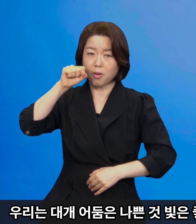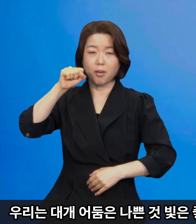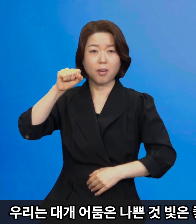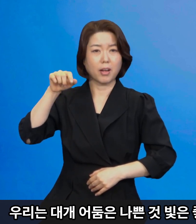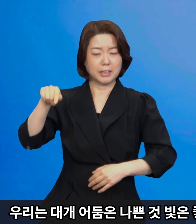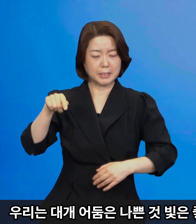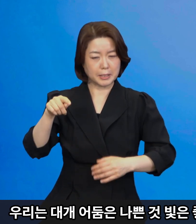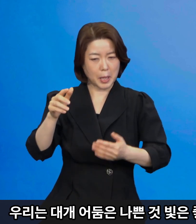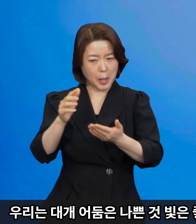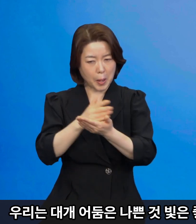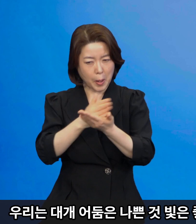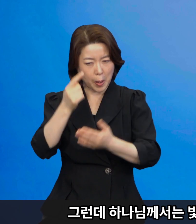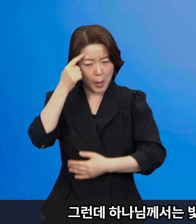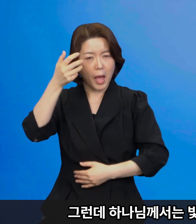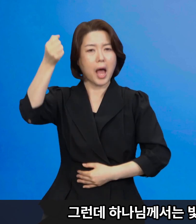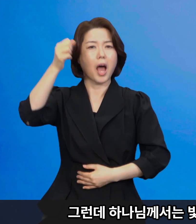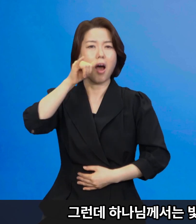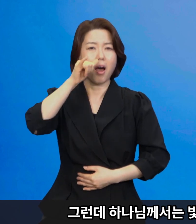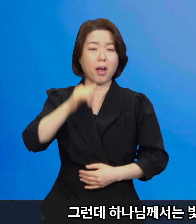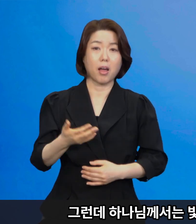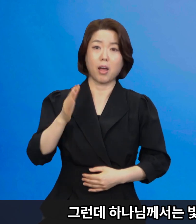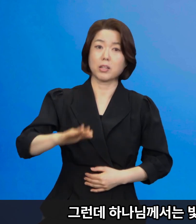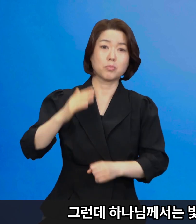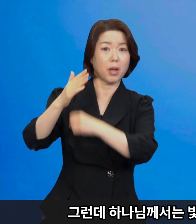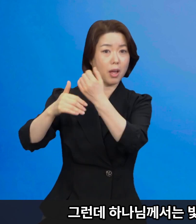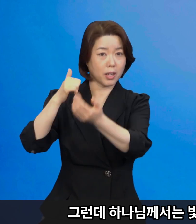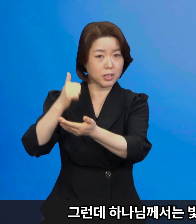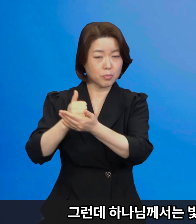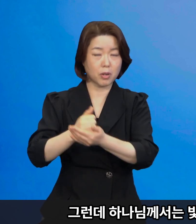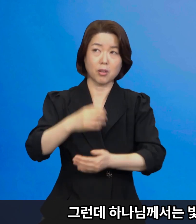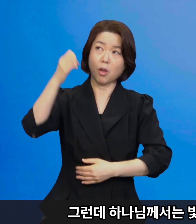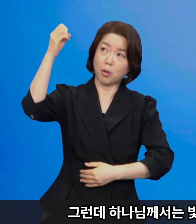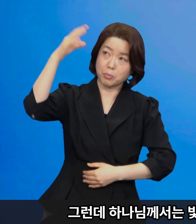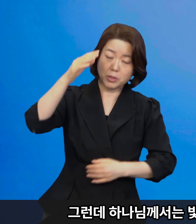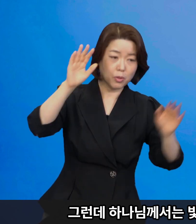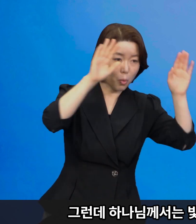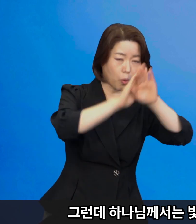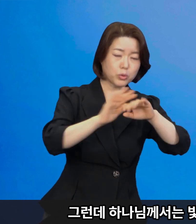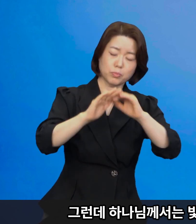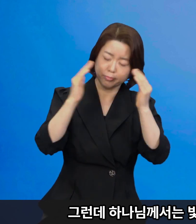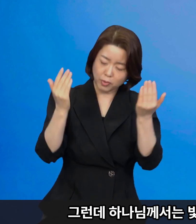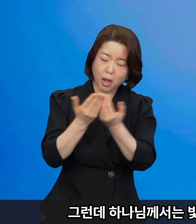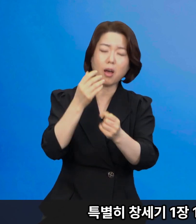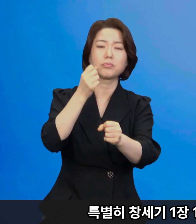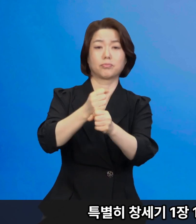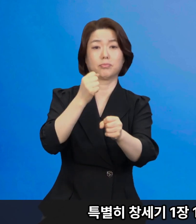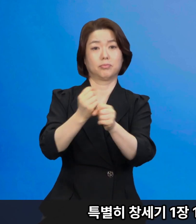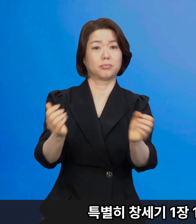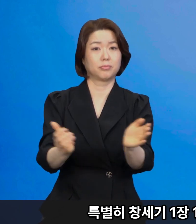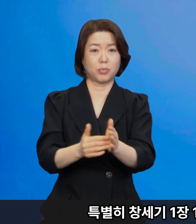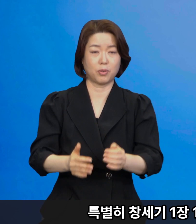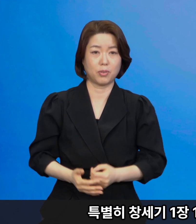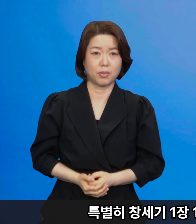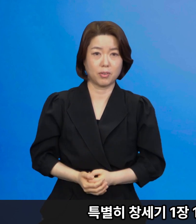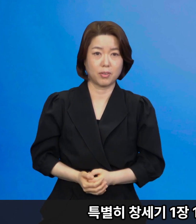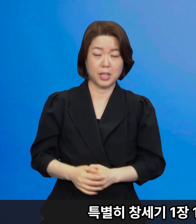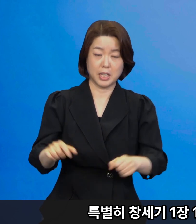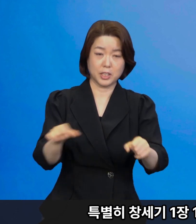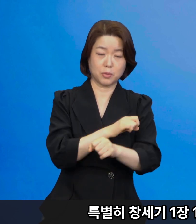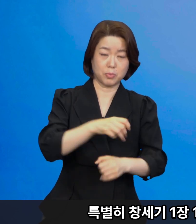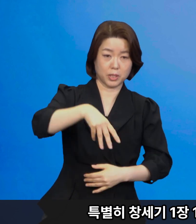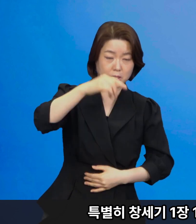것이라고 생각하는 경향이 있습니다. 그런데 하나님께서는 빛과 어둠 모두를 만드셨습니다. 특별히 창세기